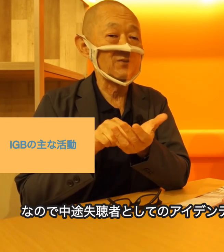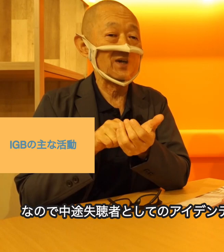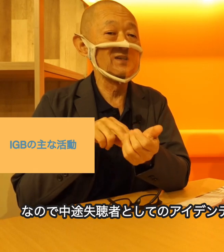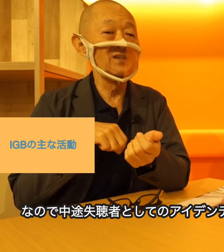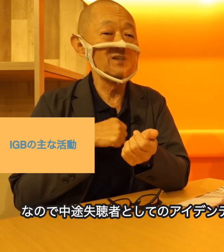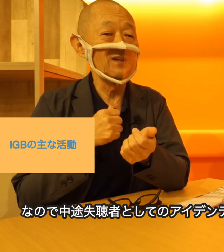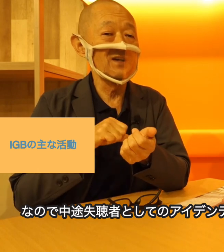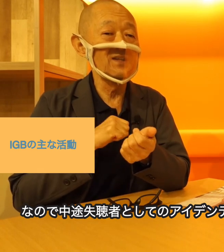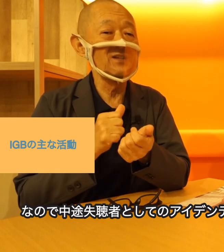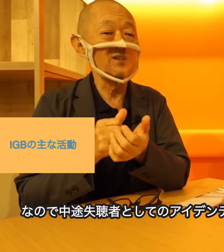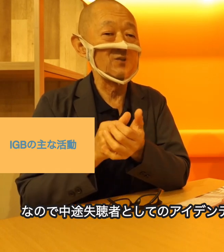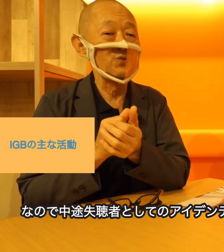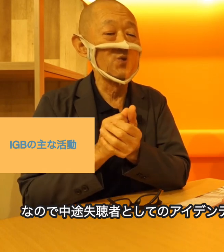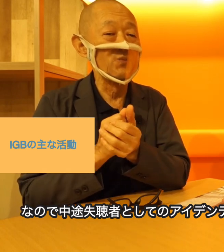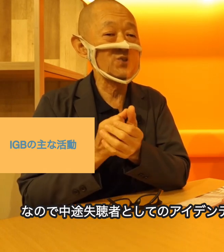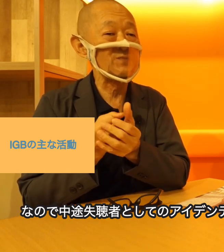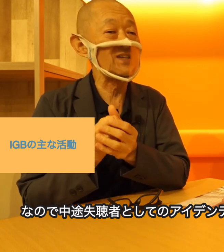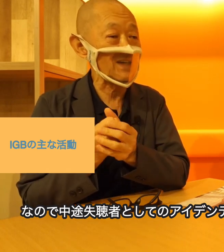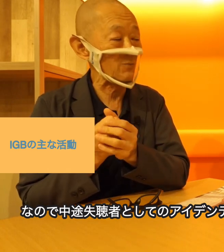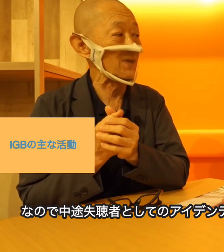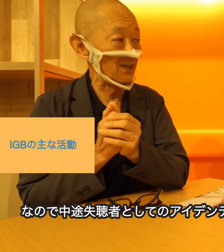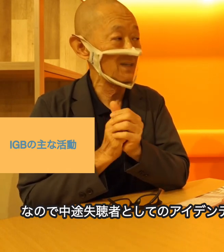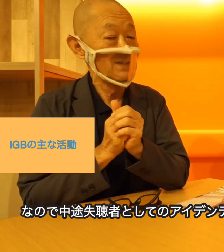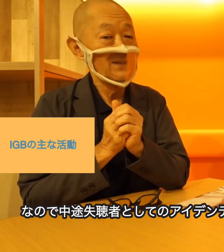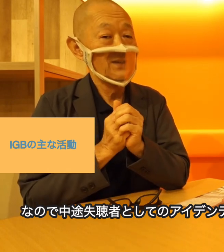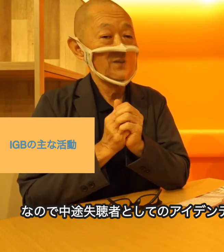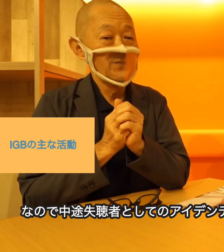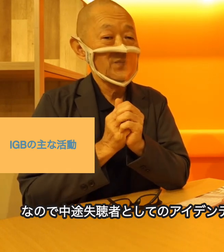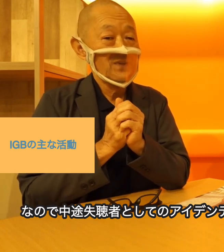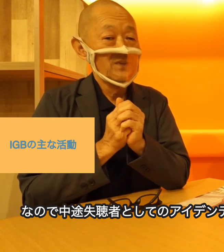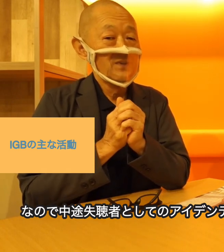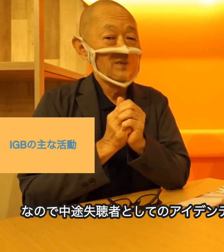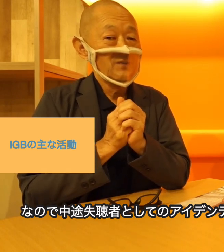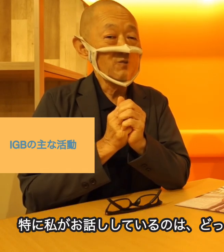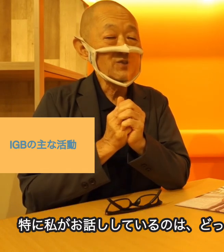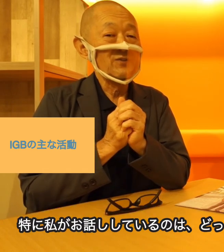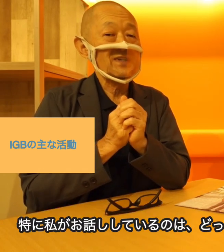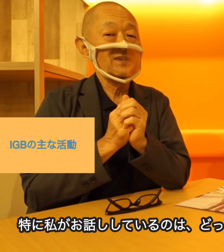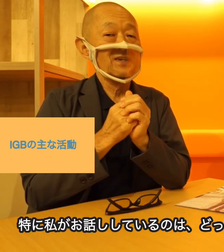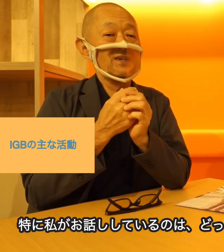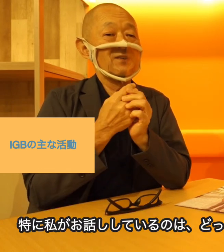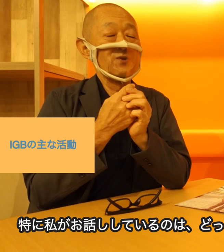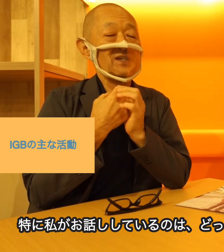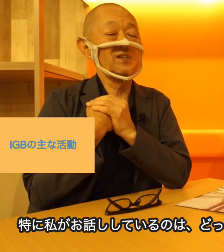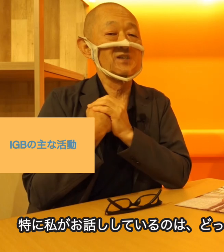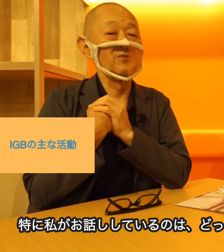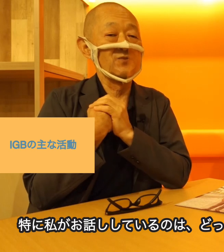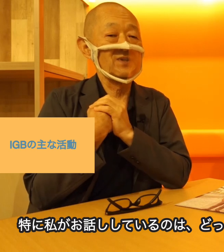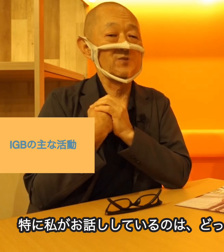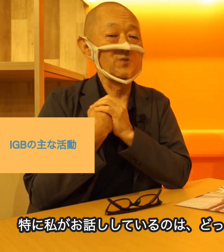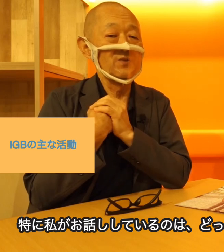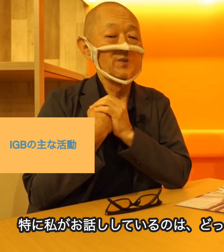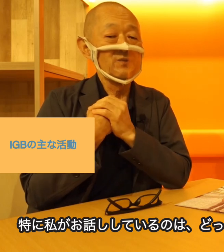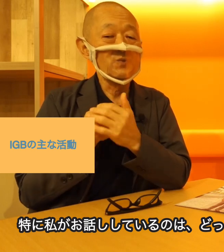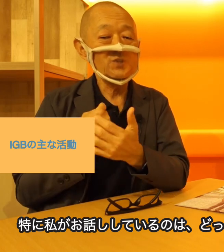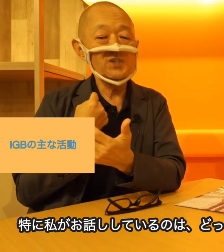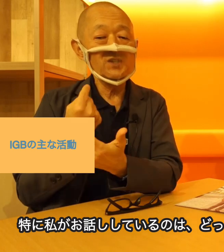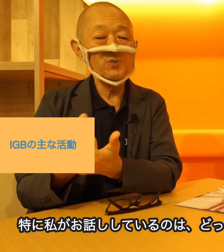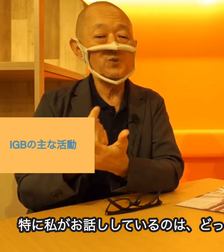のアイデンティティをどう持つべきかとか、特に私がお話しているのはそのどっちにも加